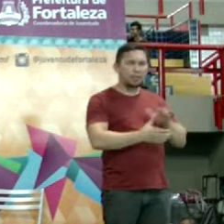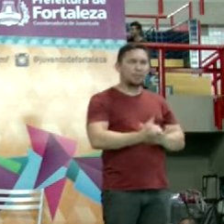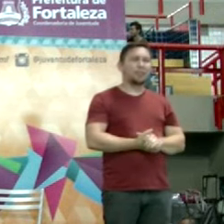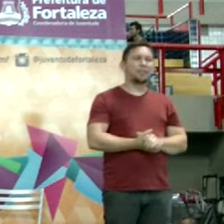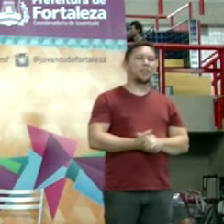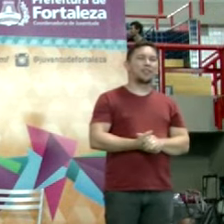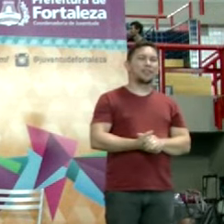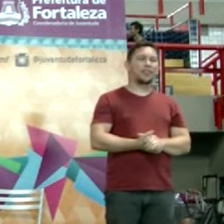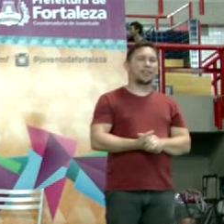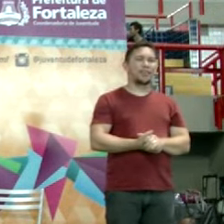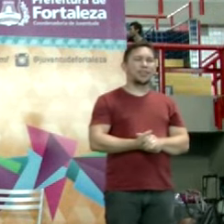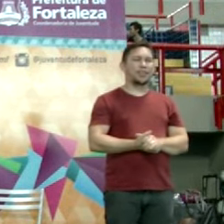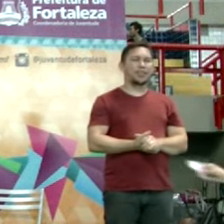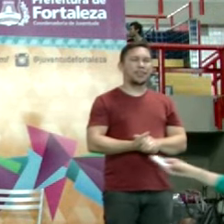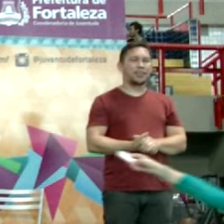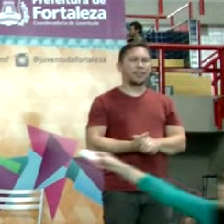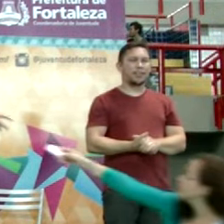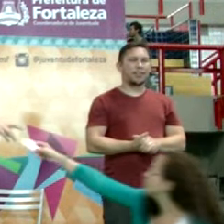Moçada,